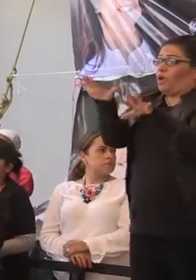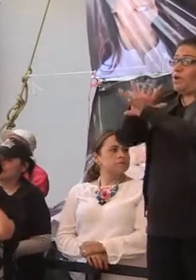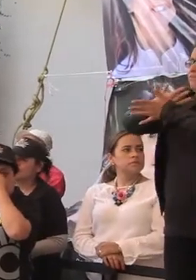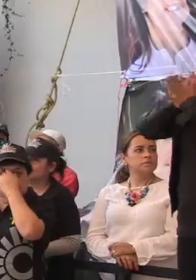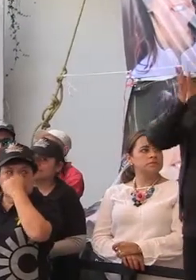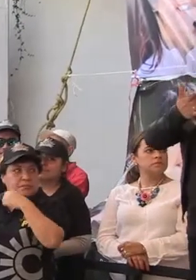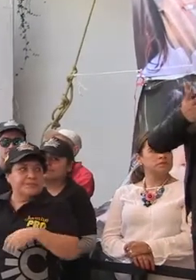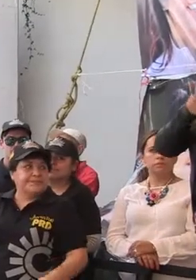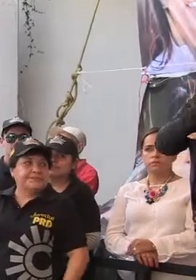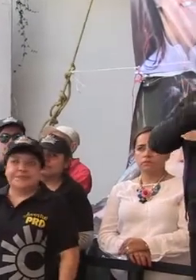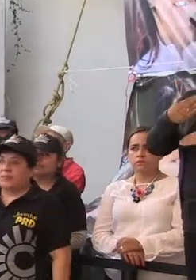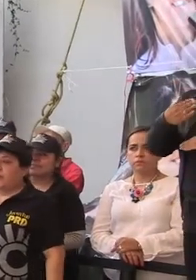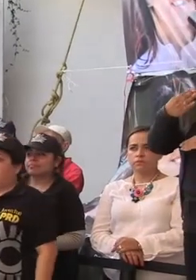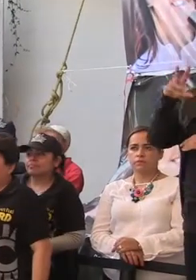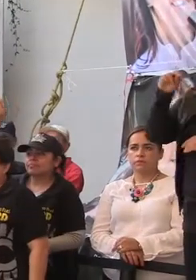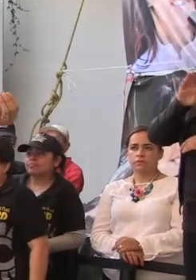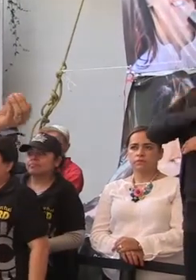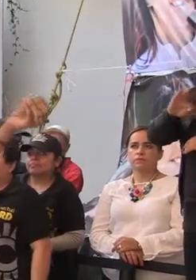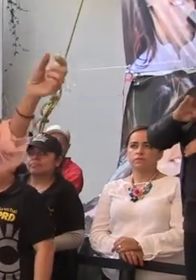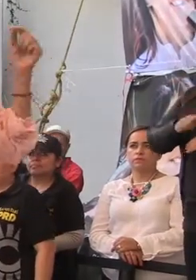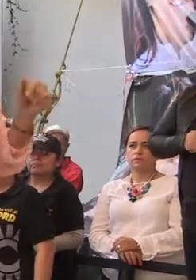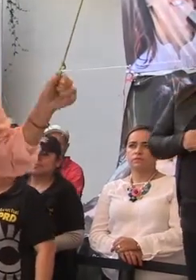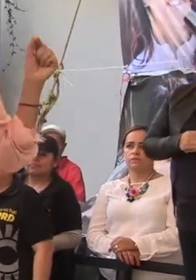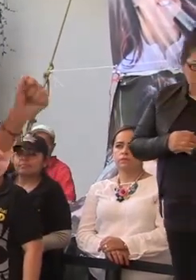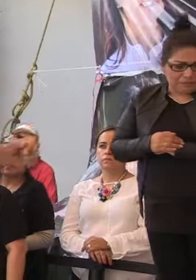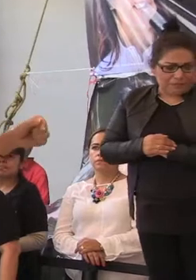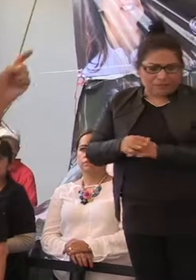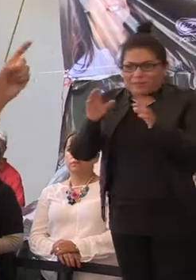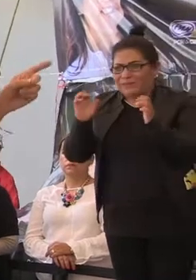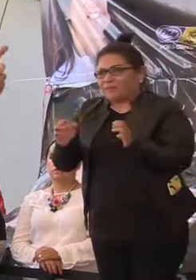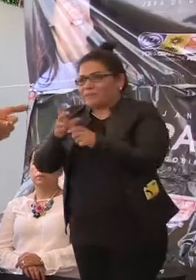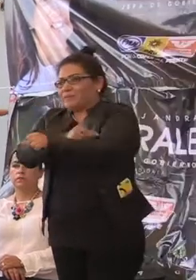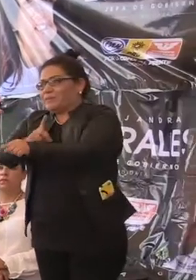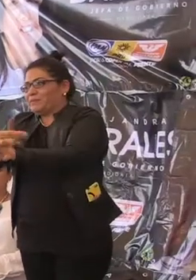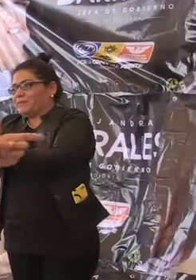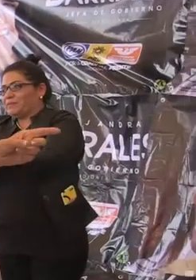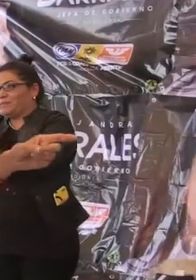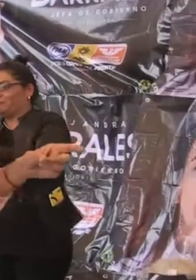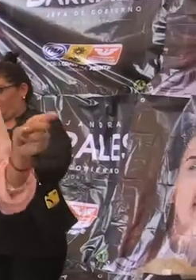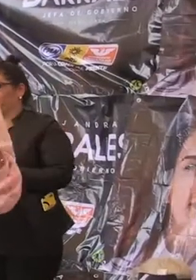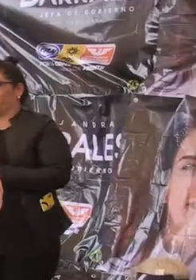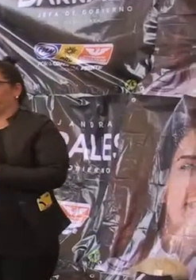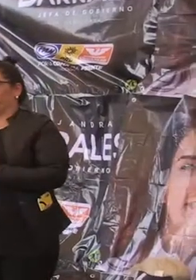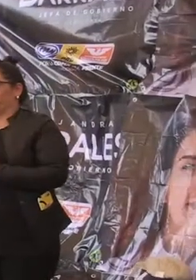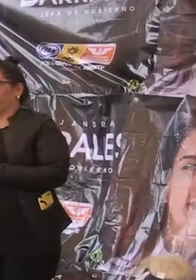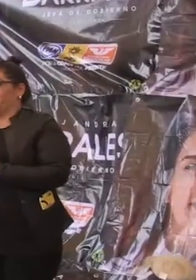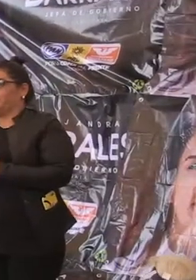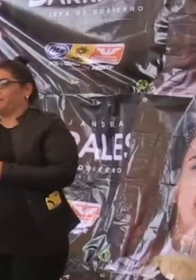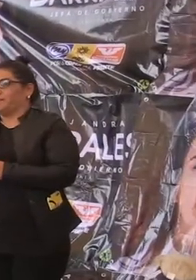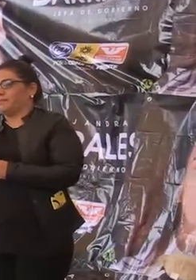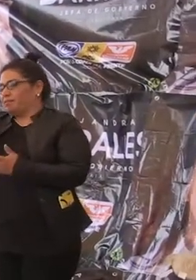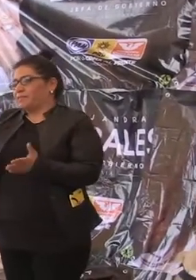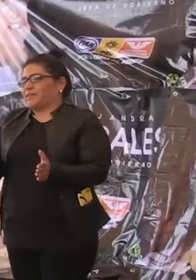Eso no es posible que lo dejemos pasar. En esta delegación, ustedes lo han vivido y lo saben, en esta